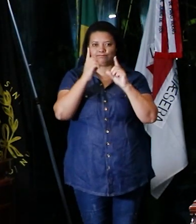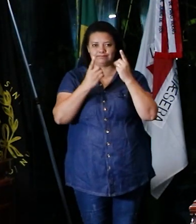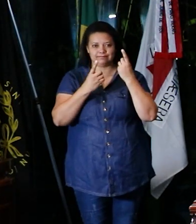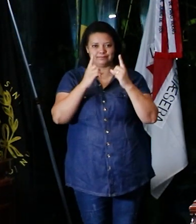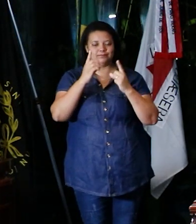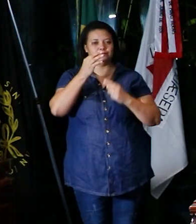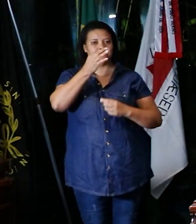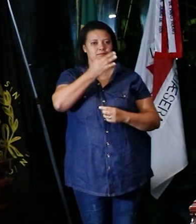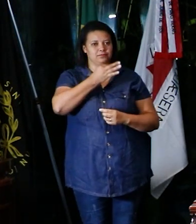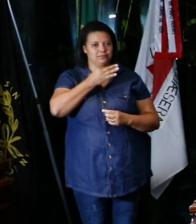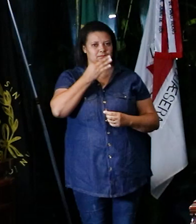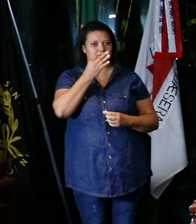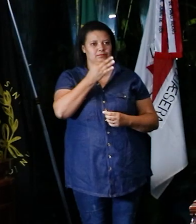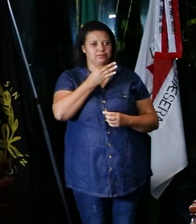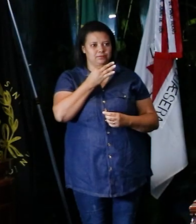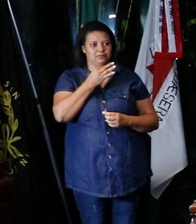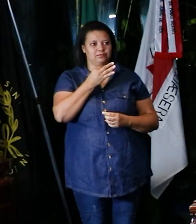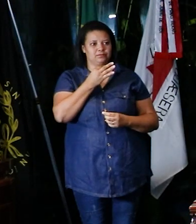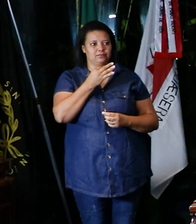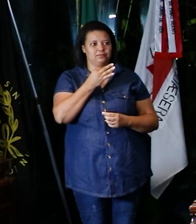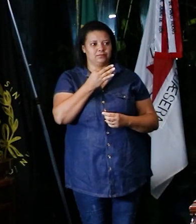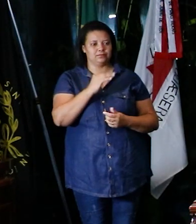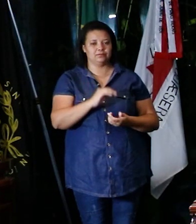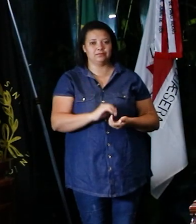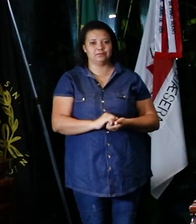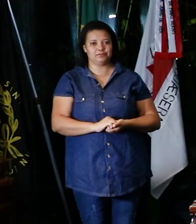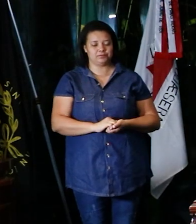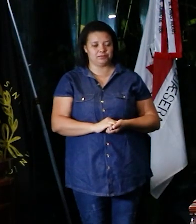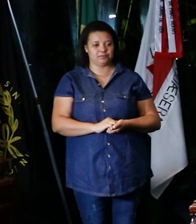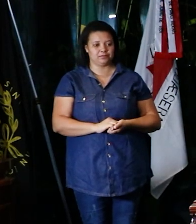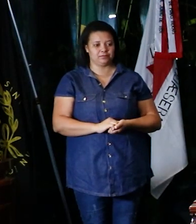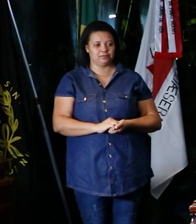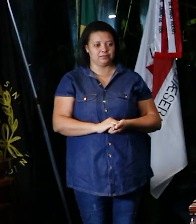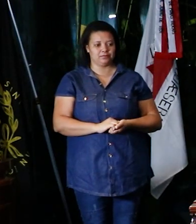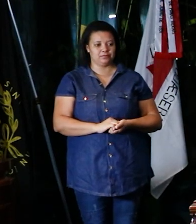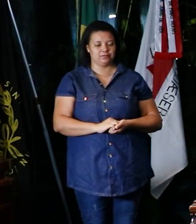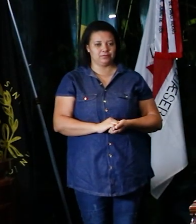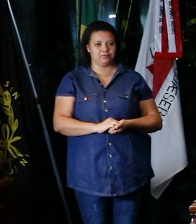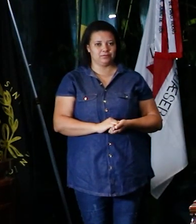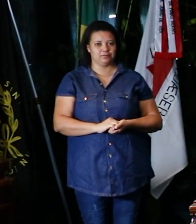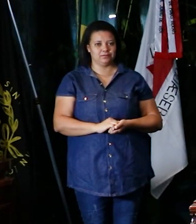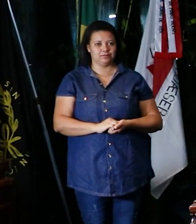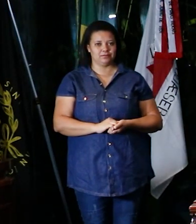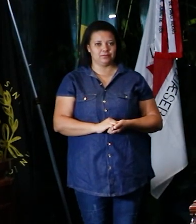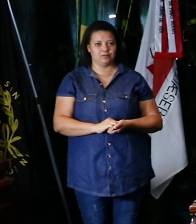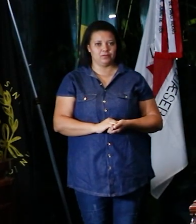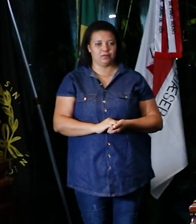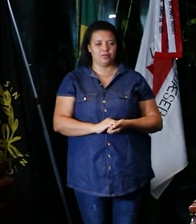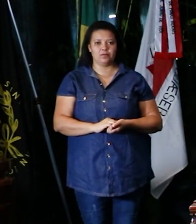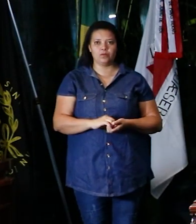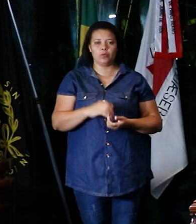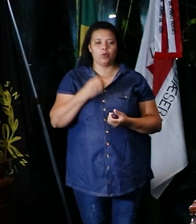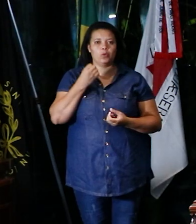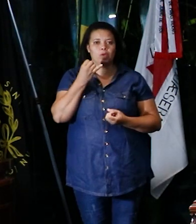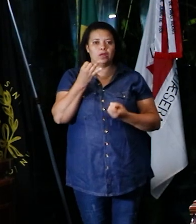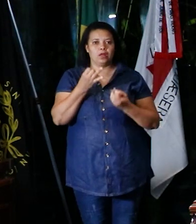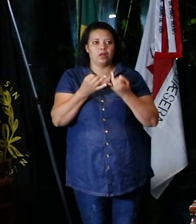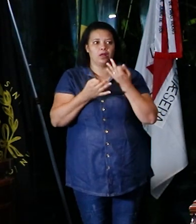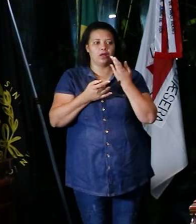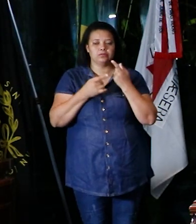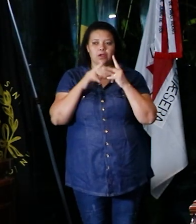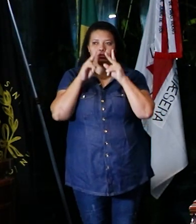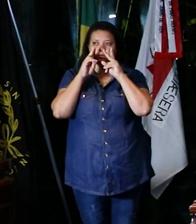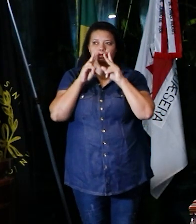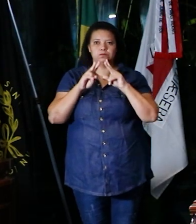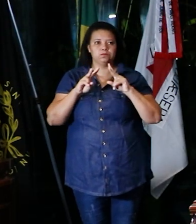do carnaval. O sujeito não tinha... Eu não sei quantos olhos, quantas